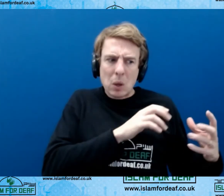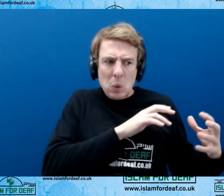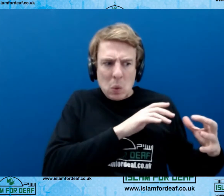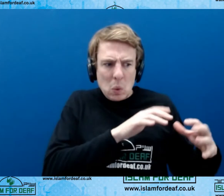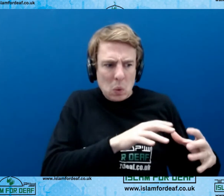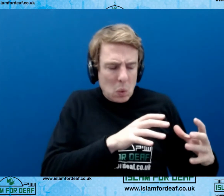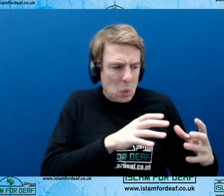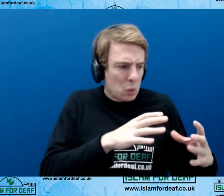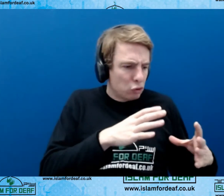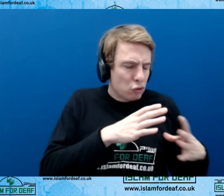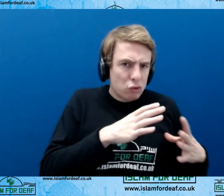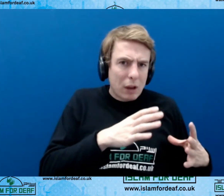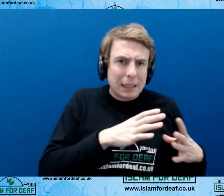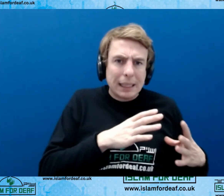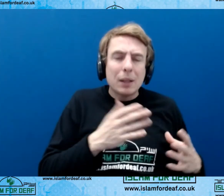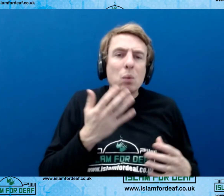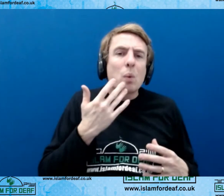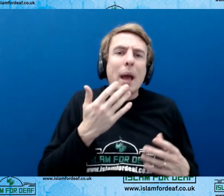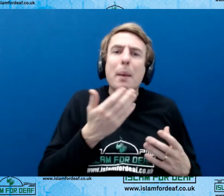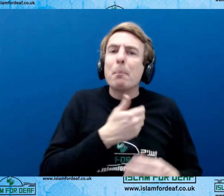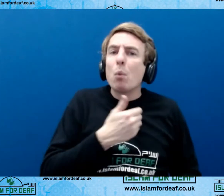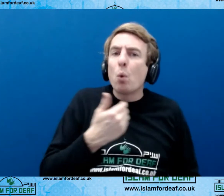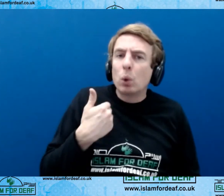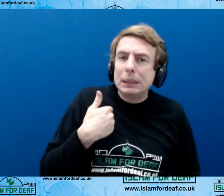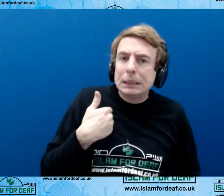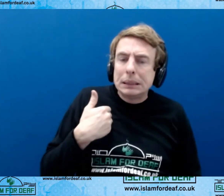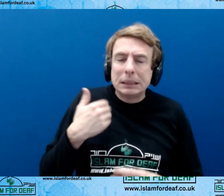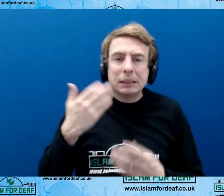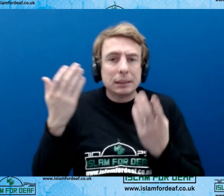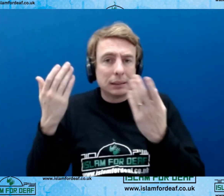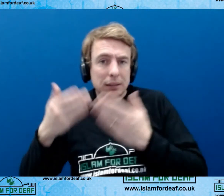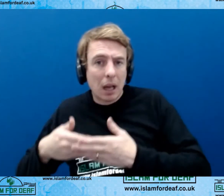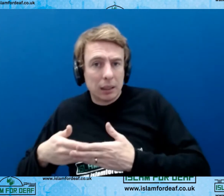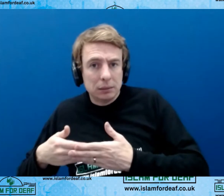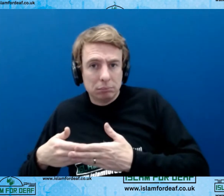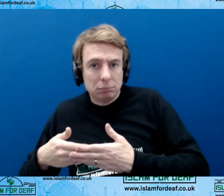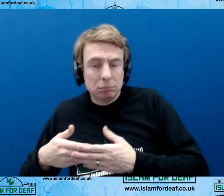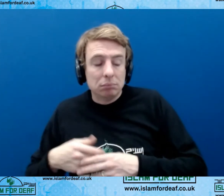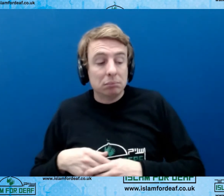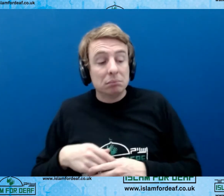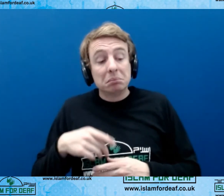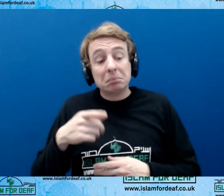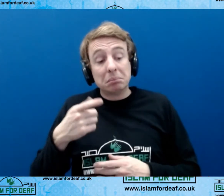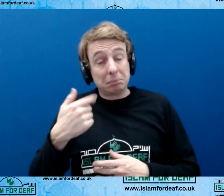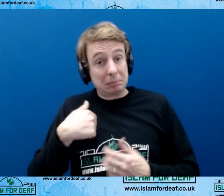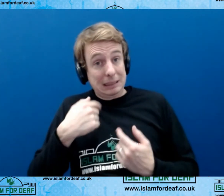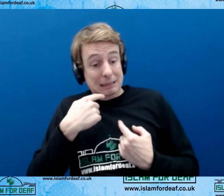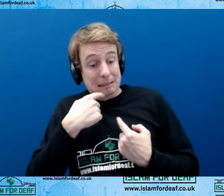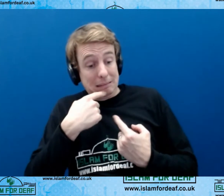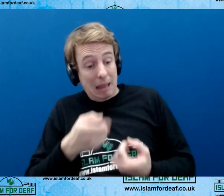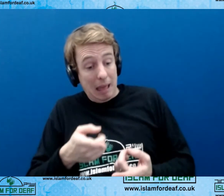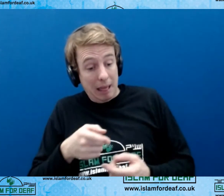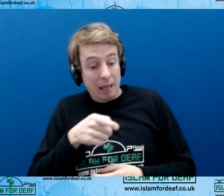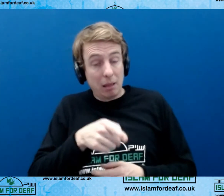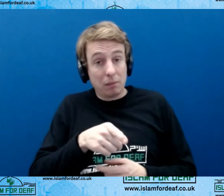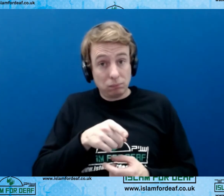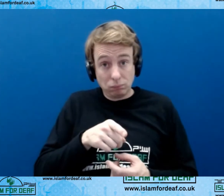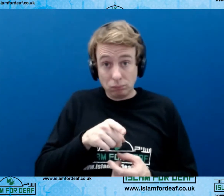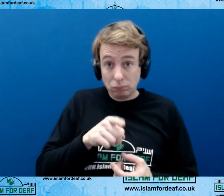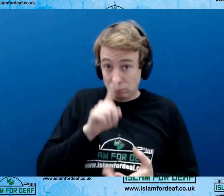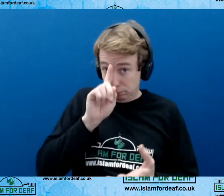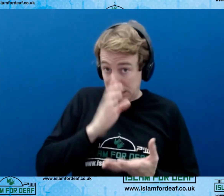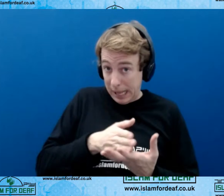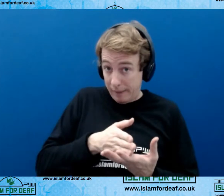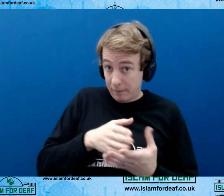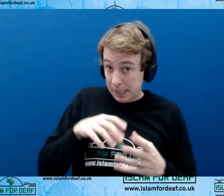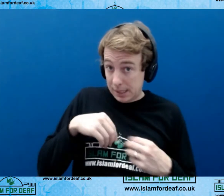تصدقوني؟ Would you not believe me? قالوا بلى. They said, yes, but of course, but of